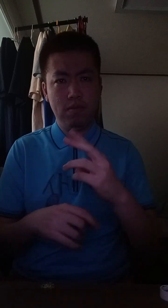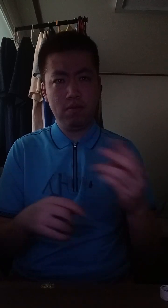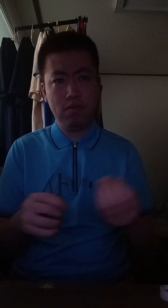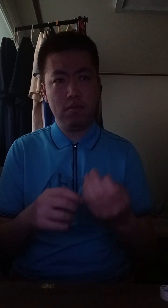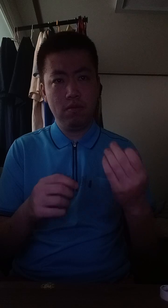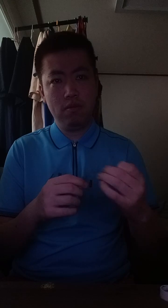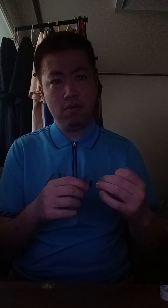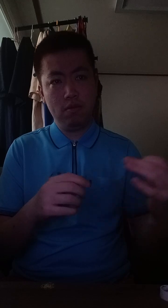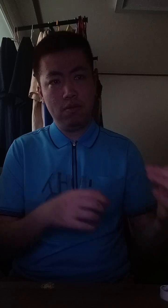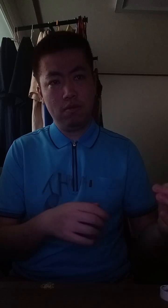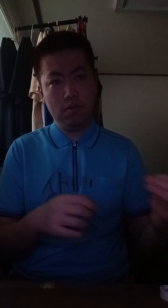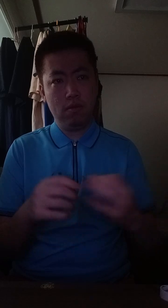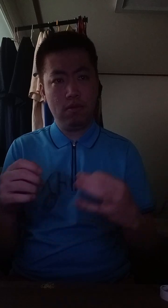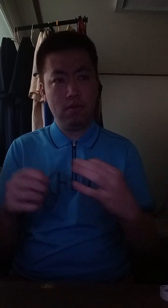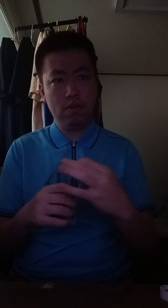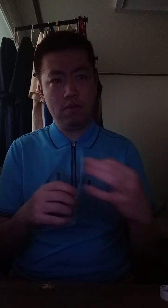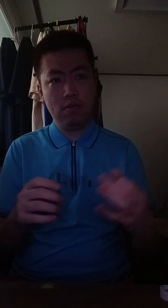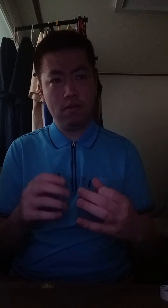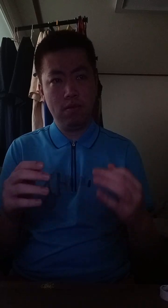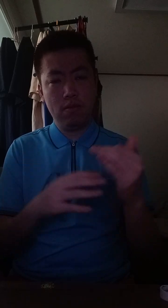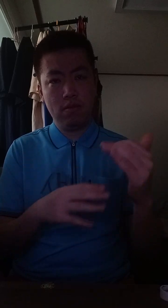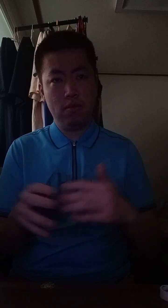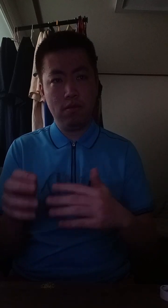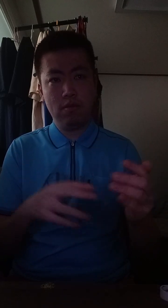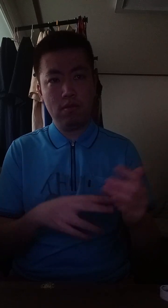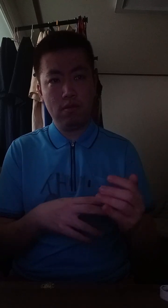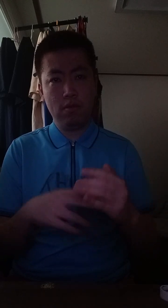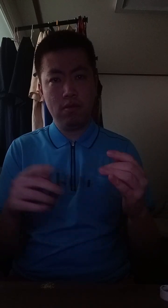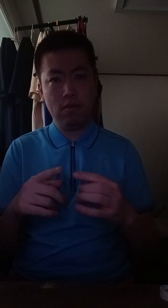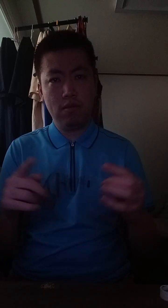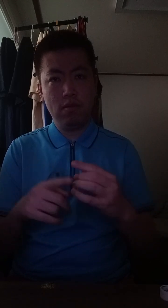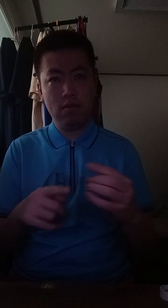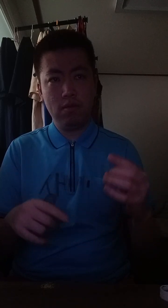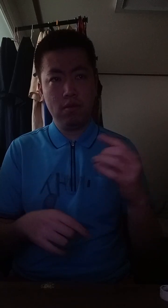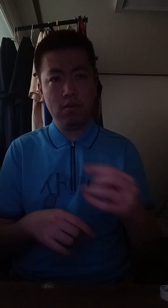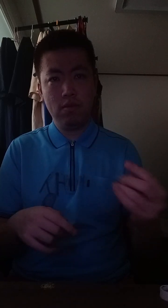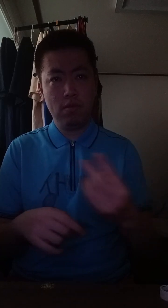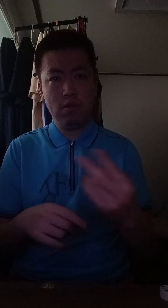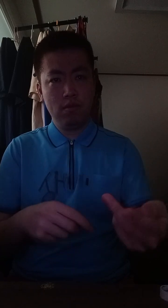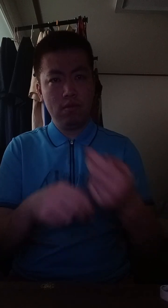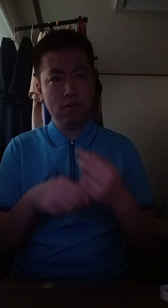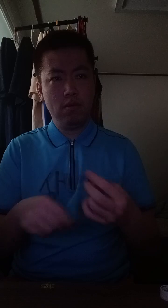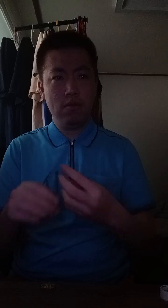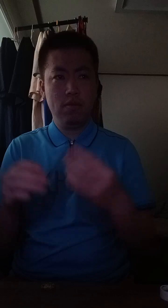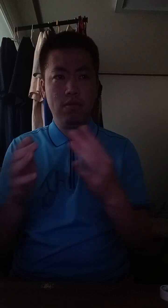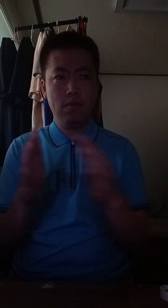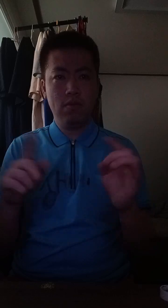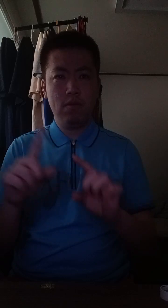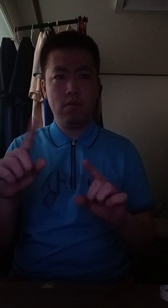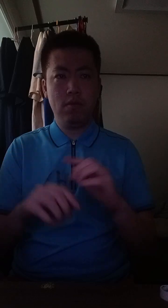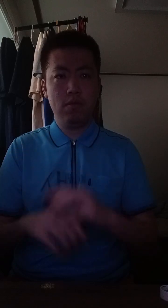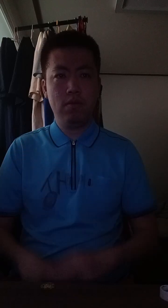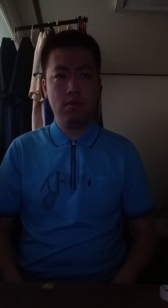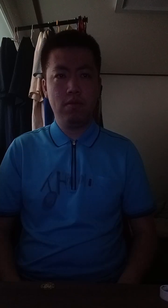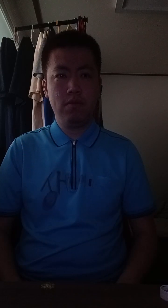출국했던 A씨는 호주로 돌아가는 비행기를 갈아타려 인천공항에 들렀다가 3주 만에 붙잡혀 구속됐습니다. 오늘